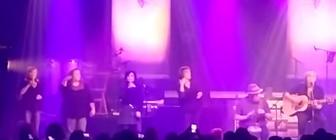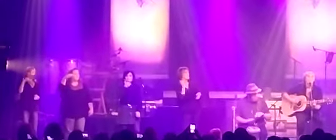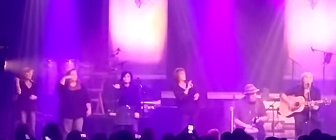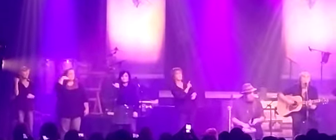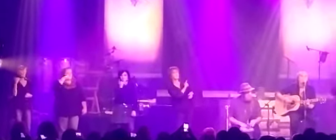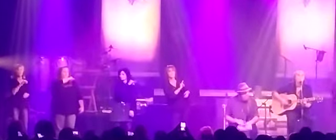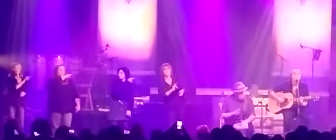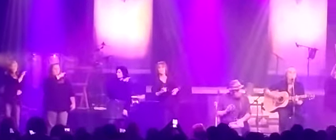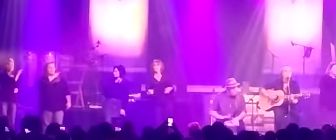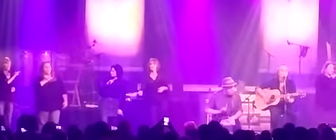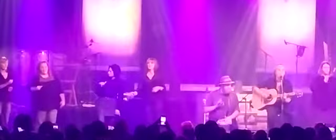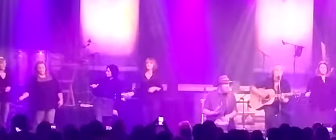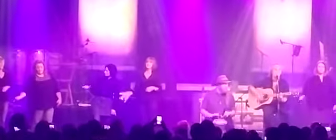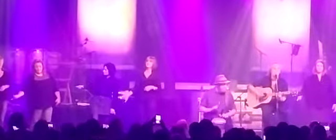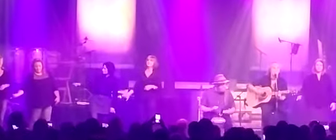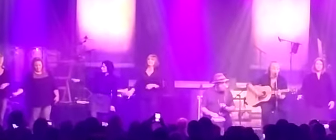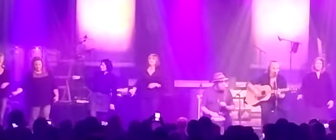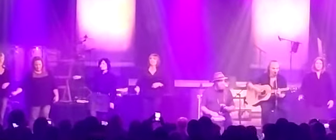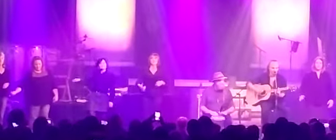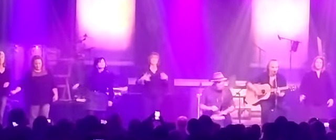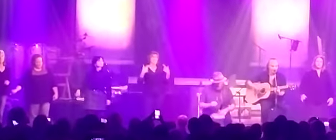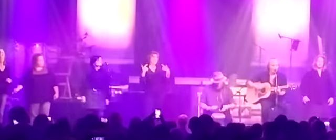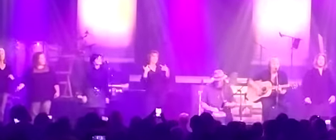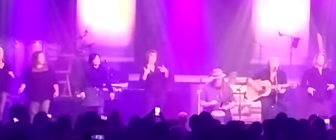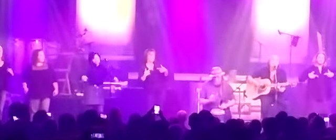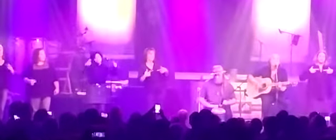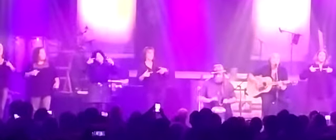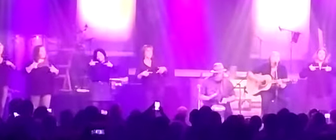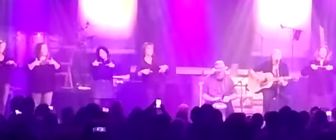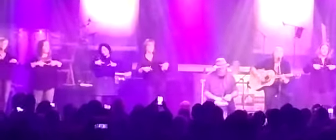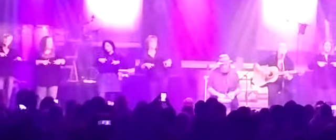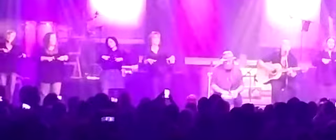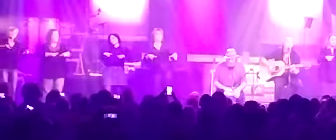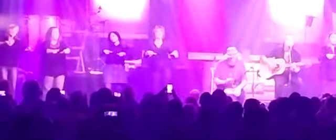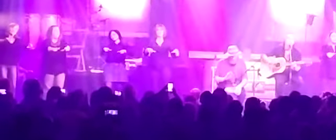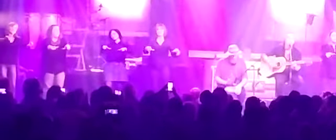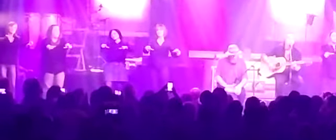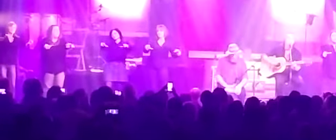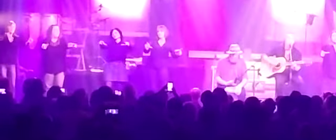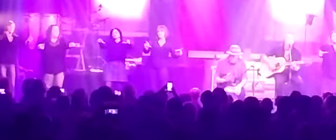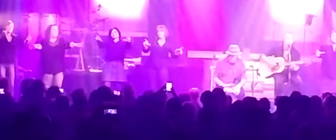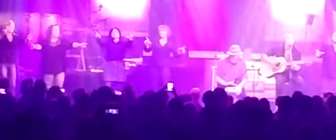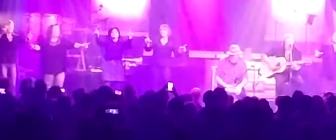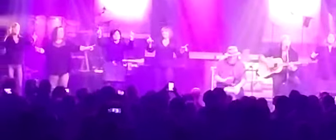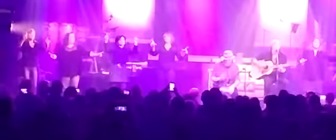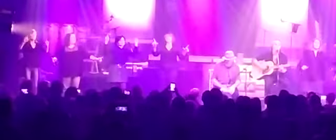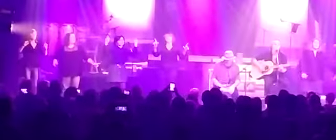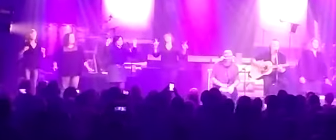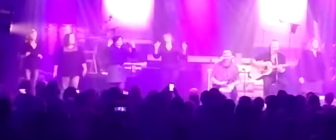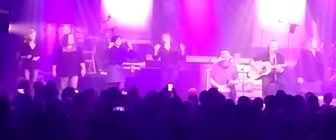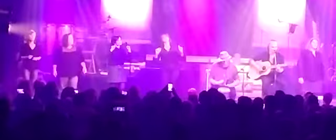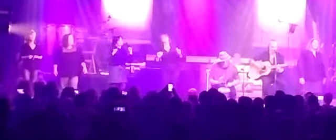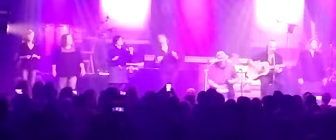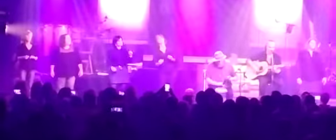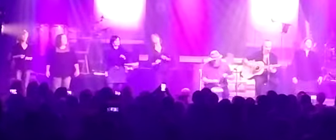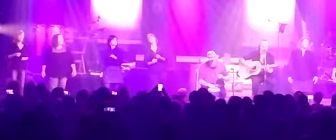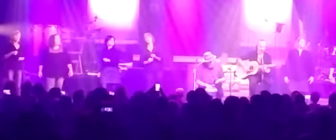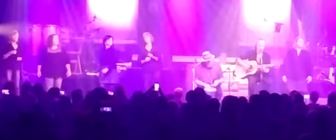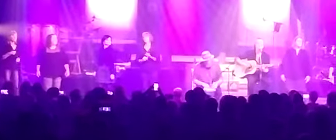ne saurait toujours vous suffire dans cette liberté à venir. Oh,